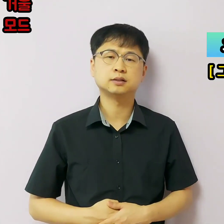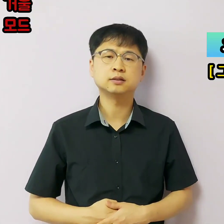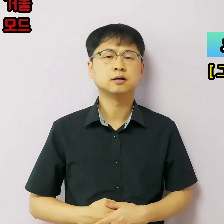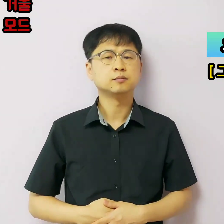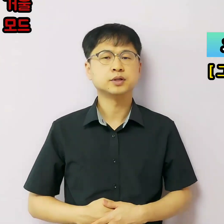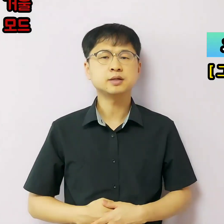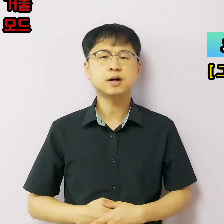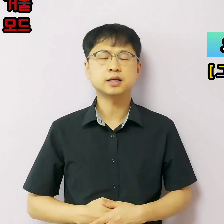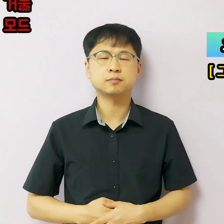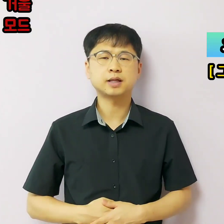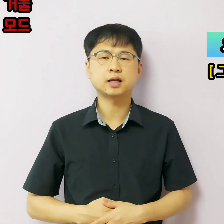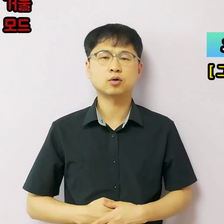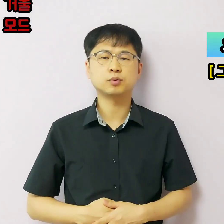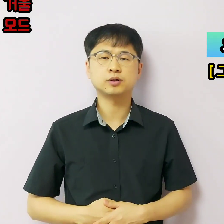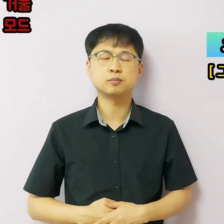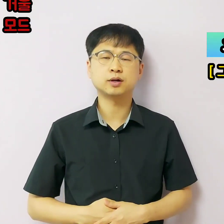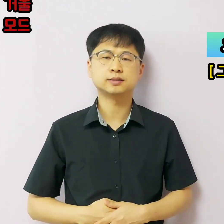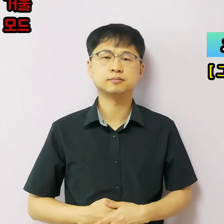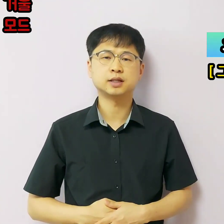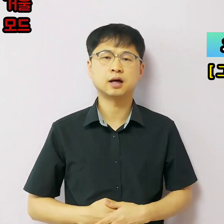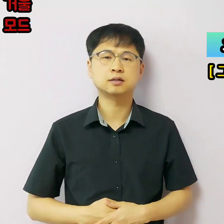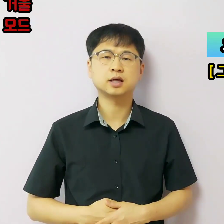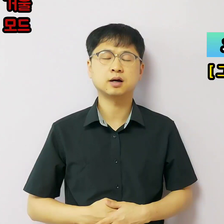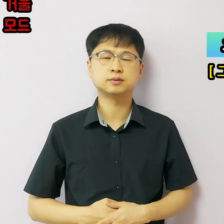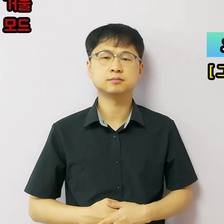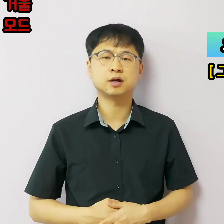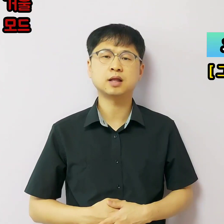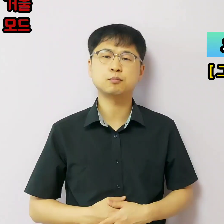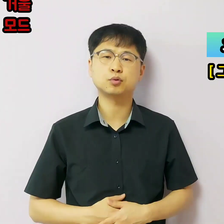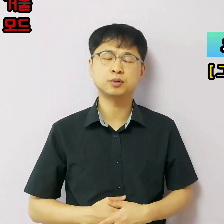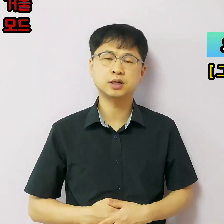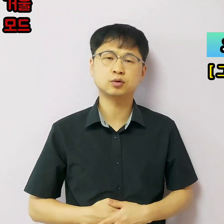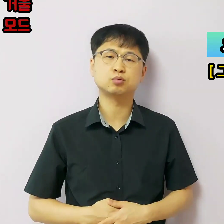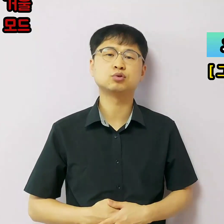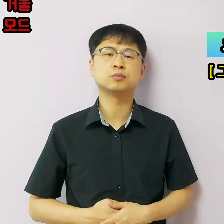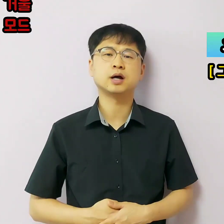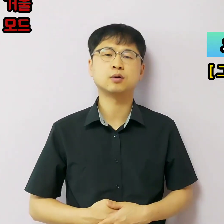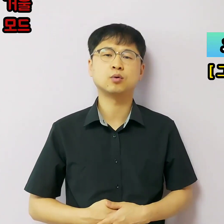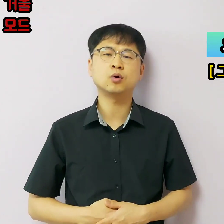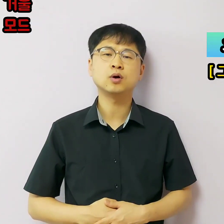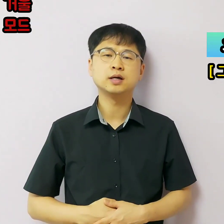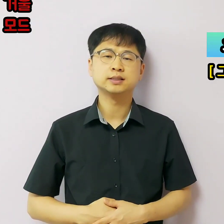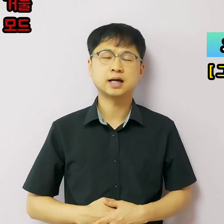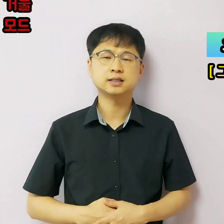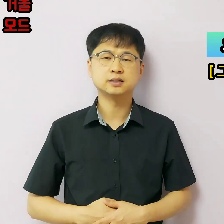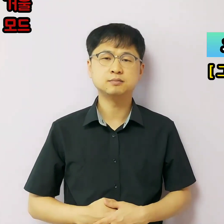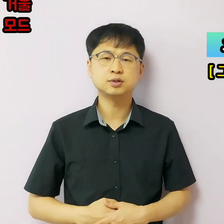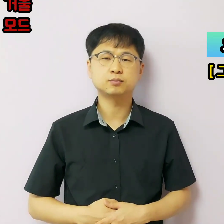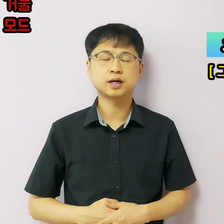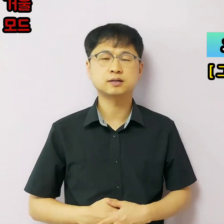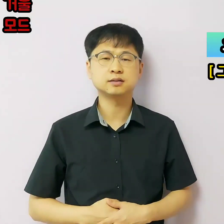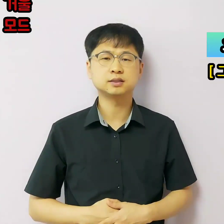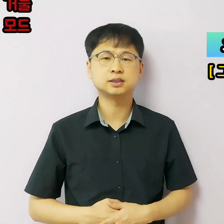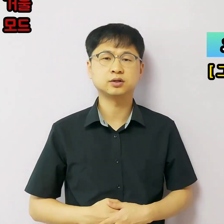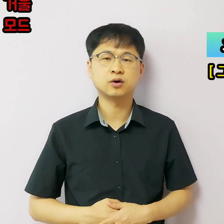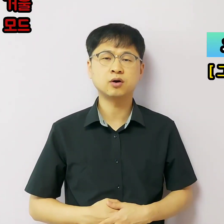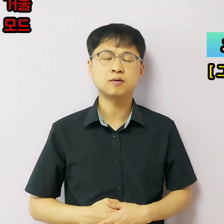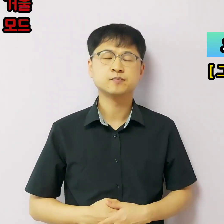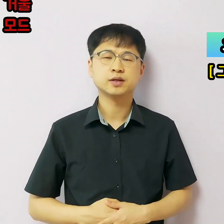것은 희망이 없다라고 표현해 보았습니다. 그대가 없으면 앞으로 미래도 불투명하고 사는 의미도 없다 그런 뜻이죠.